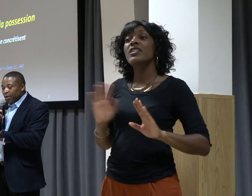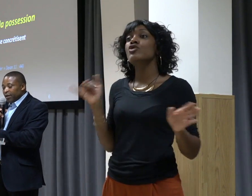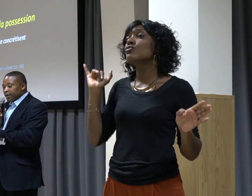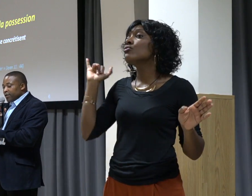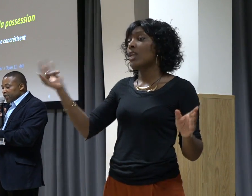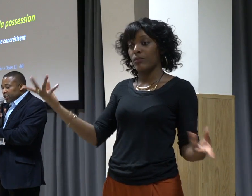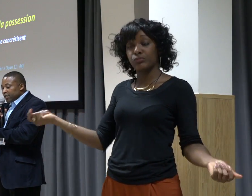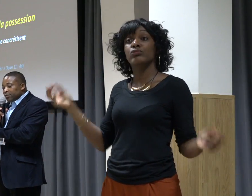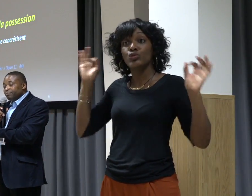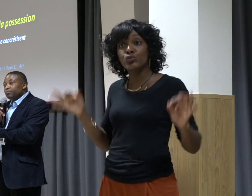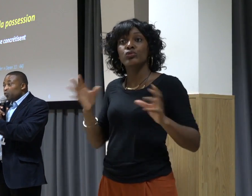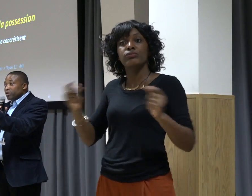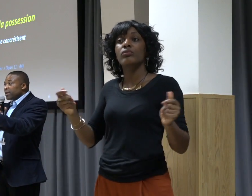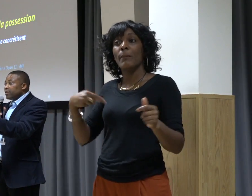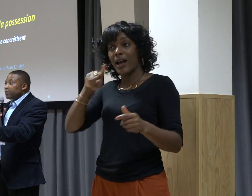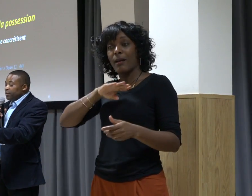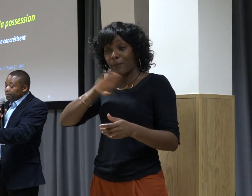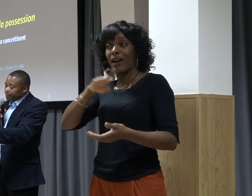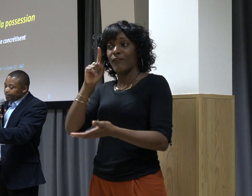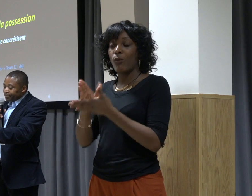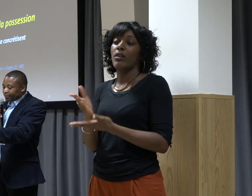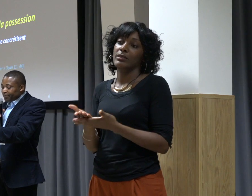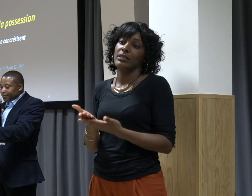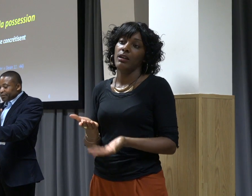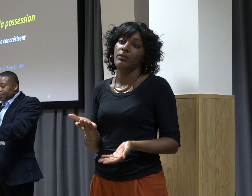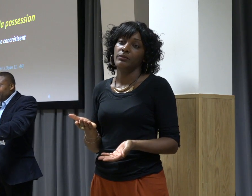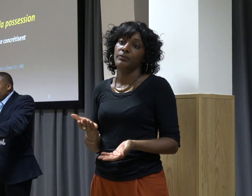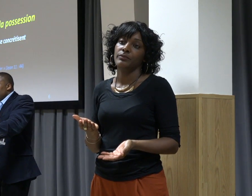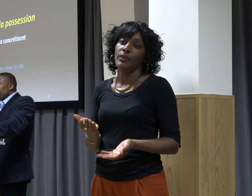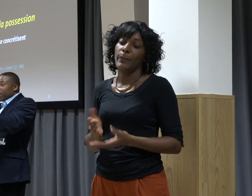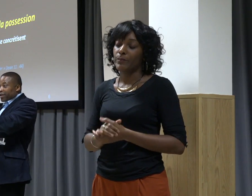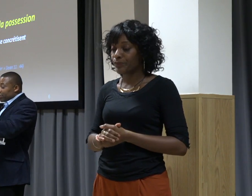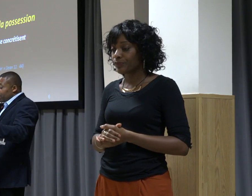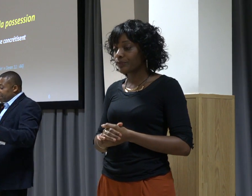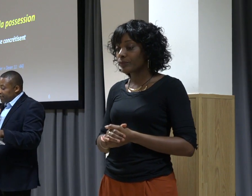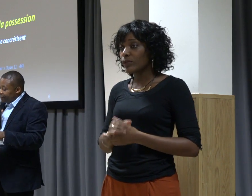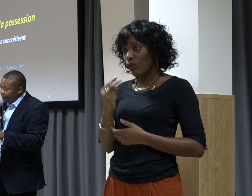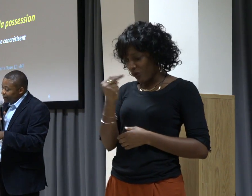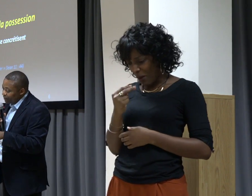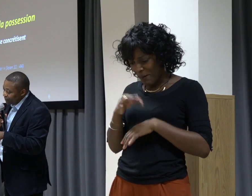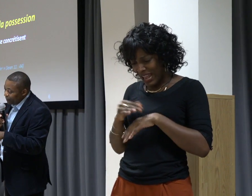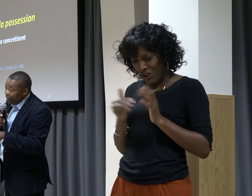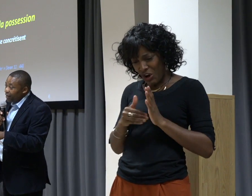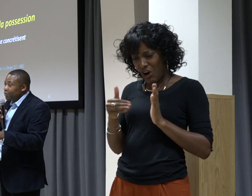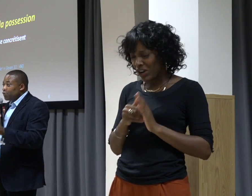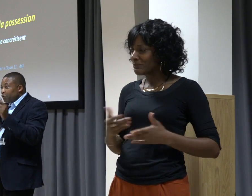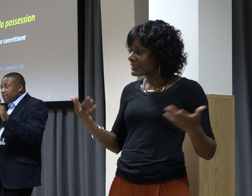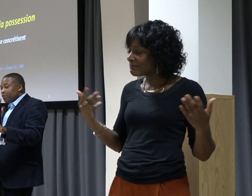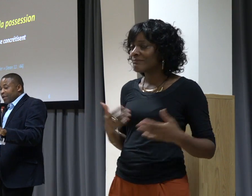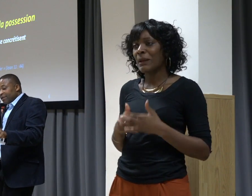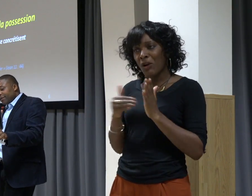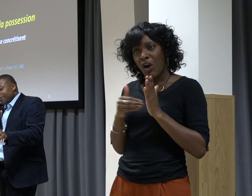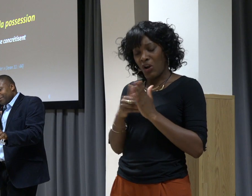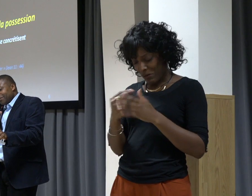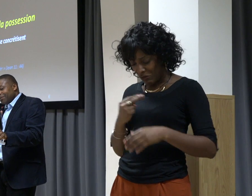Dieu d'agir depuis un certain temps. Vous ne voyez rien se passer. Dieu vous dit